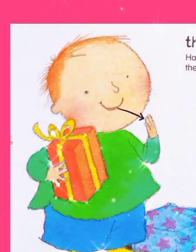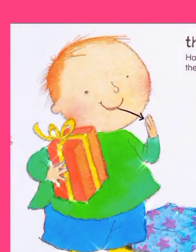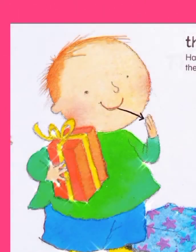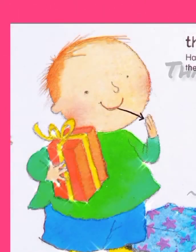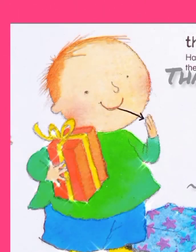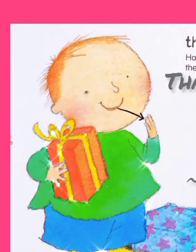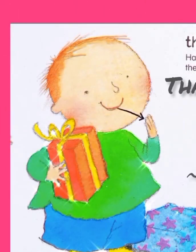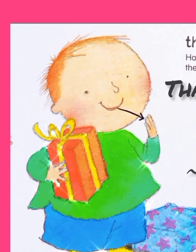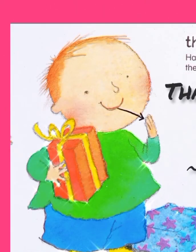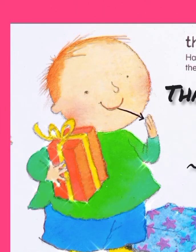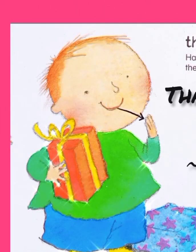थैंक यू,